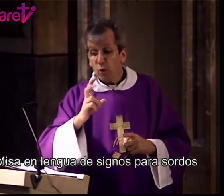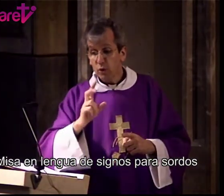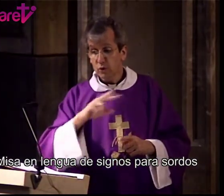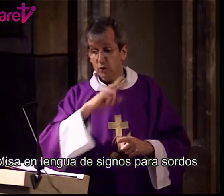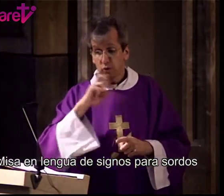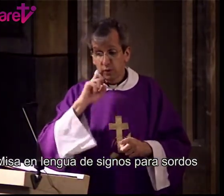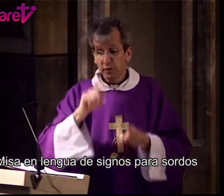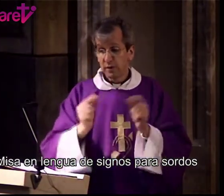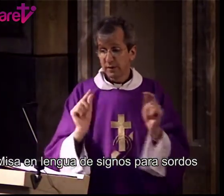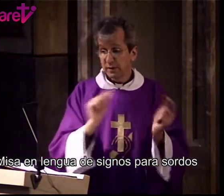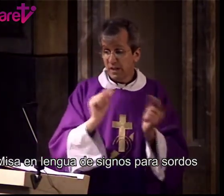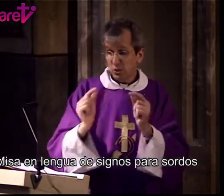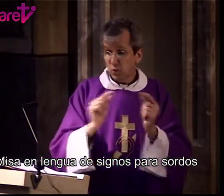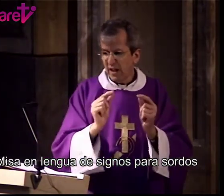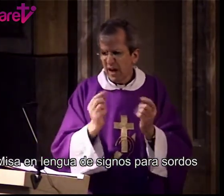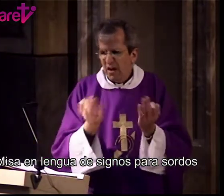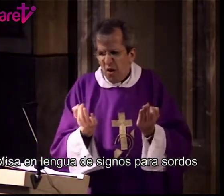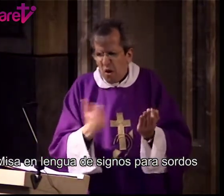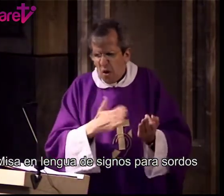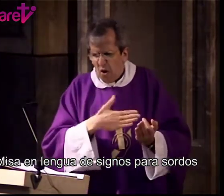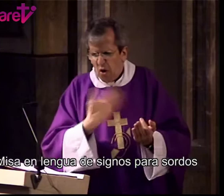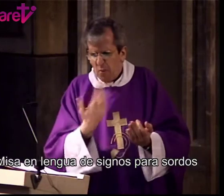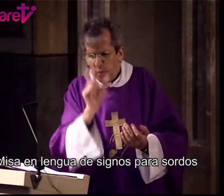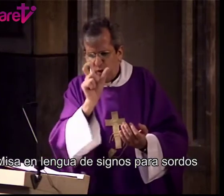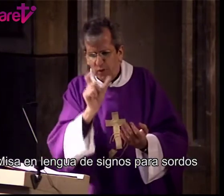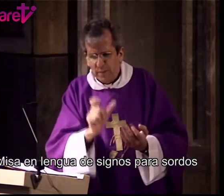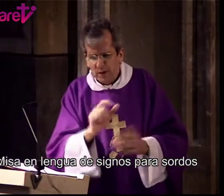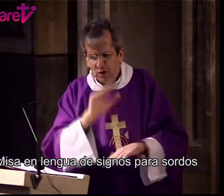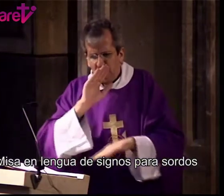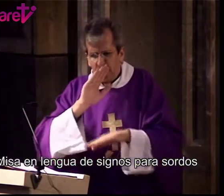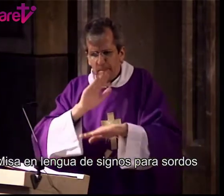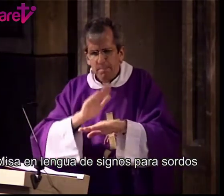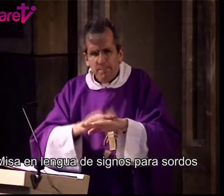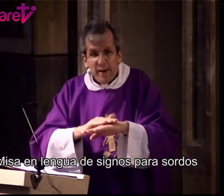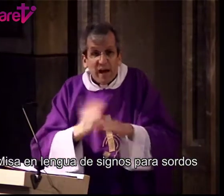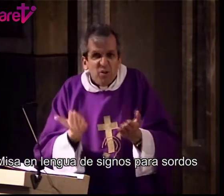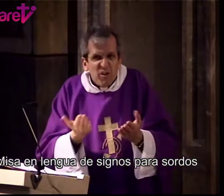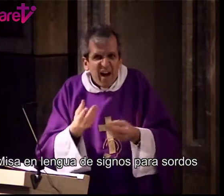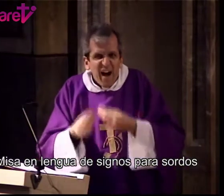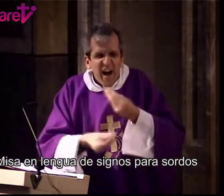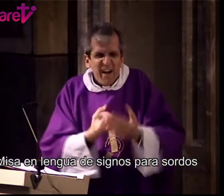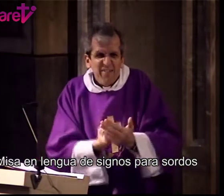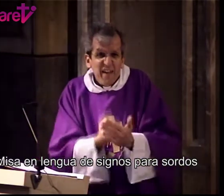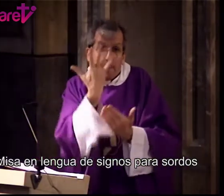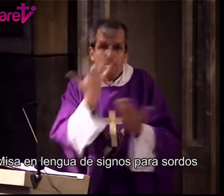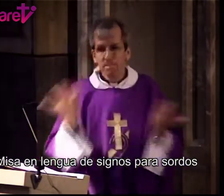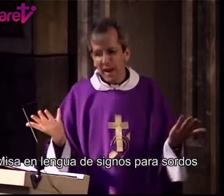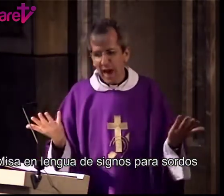Otros discutían: ¿Cómo puede una persona pecadora hacer milagros?